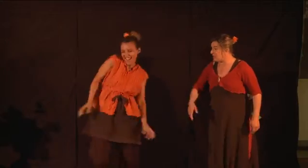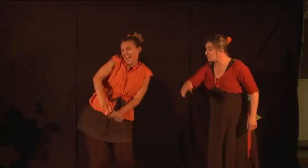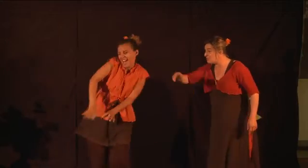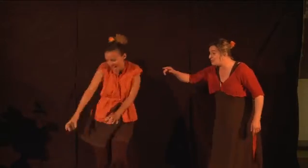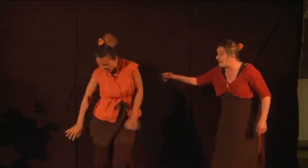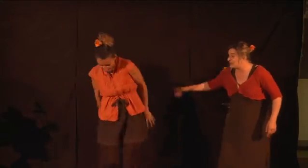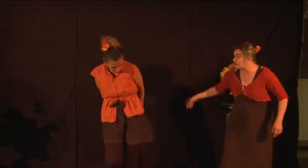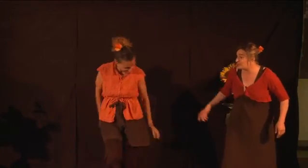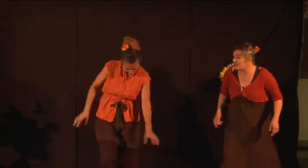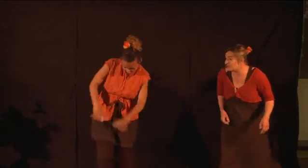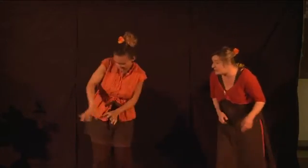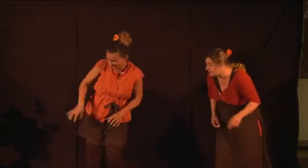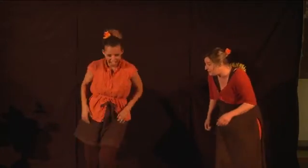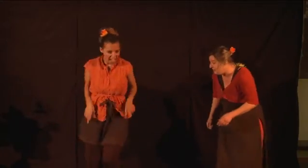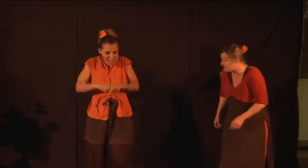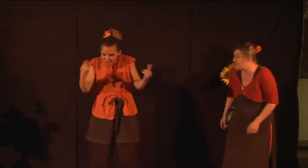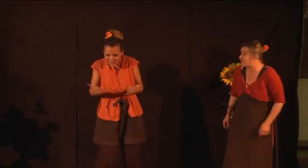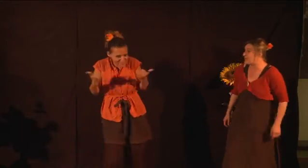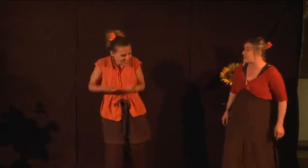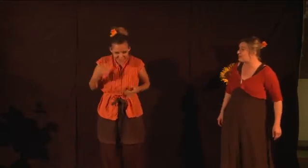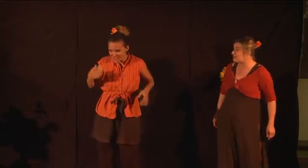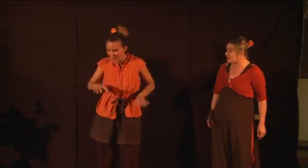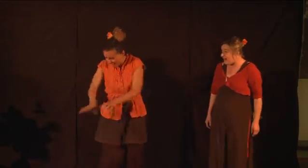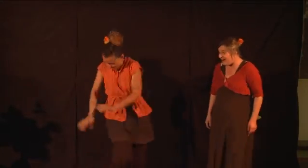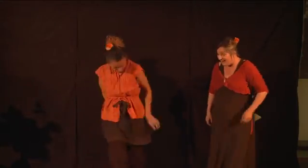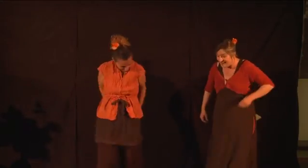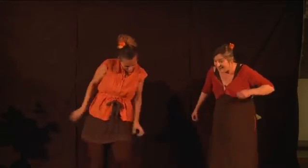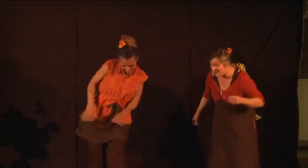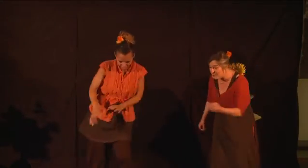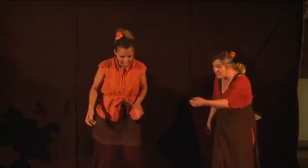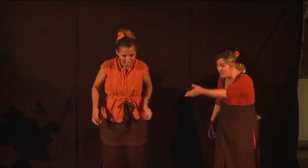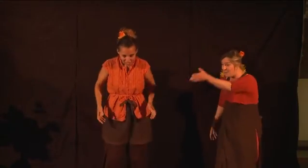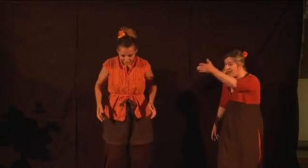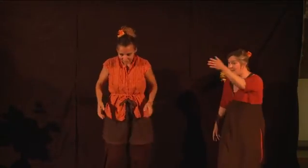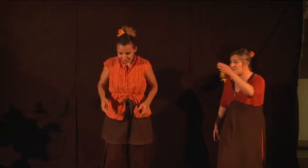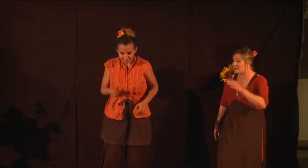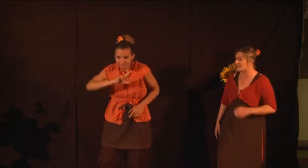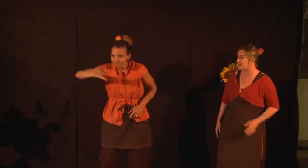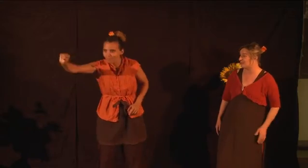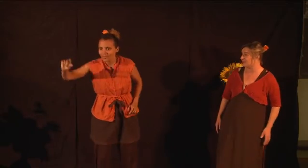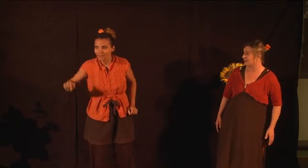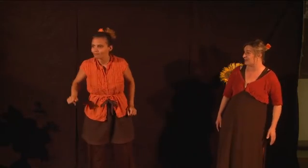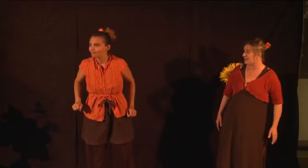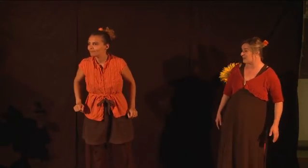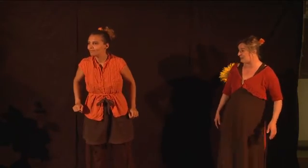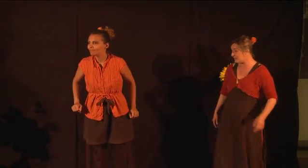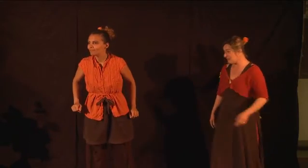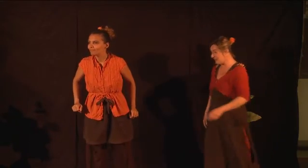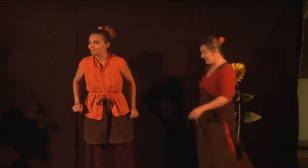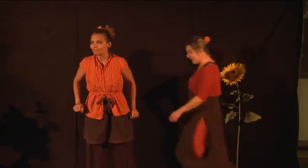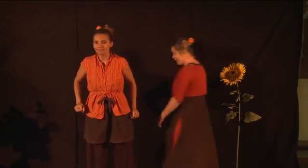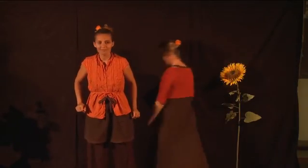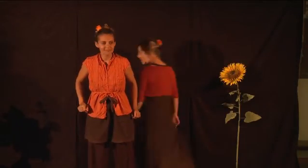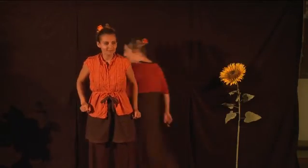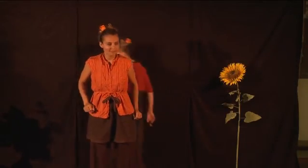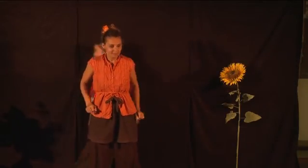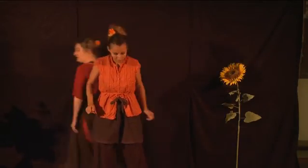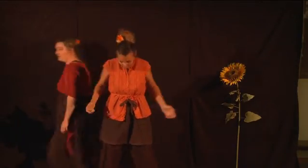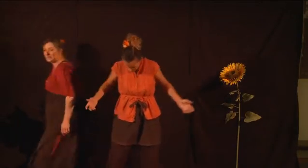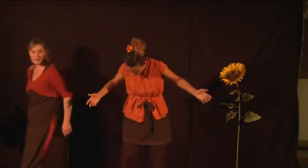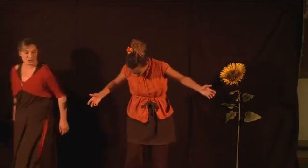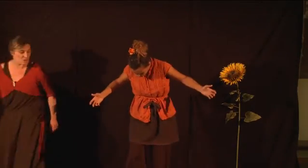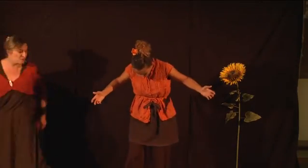tourne, il se frotte, il fait le fou. Et puis il repart comme il est venu. Et alors